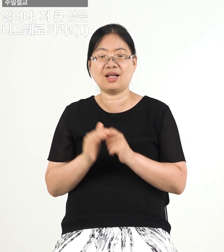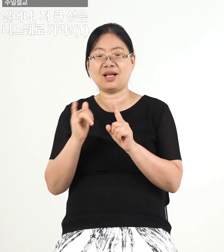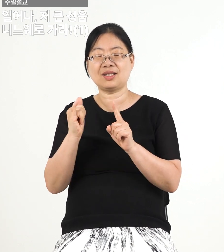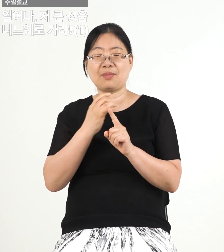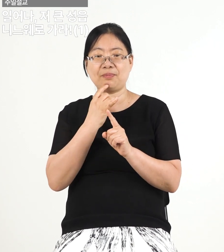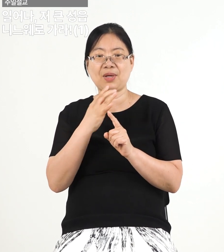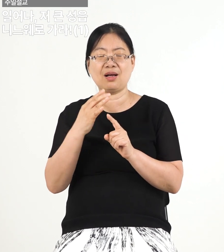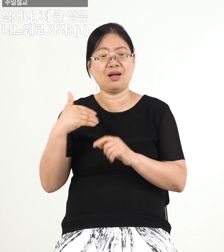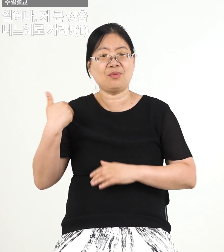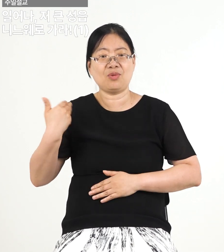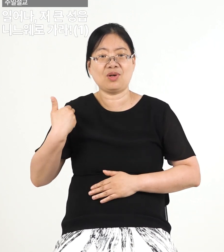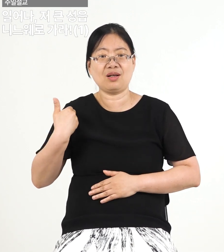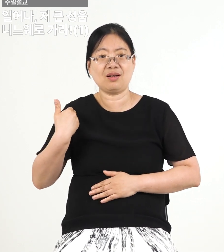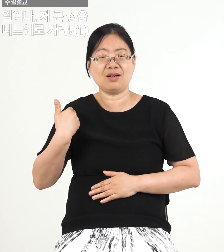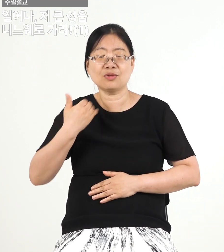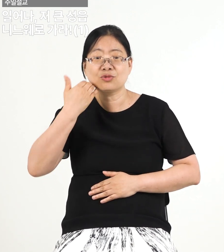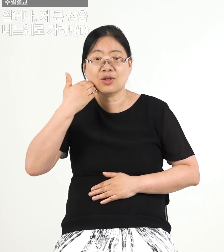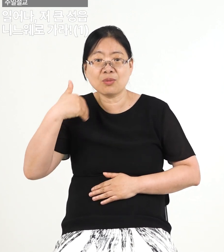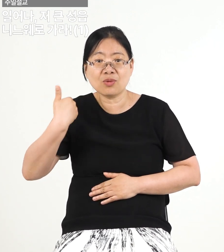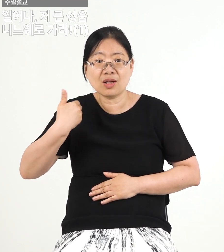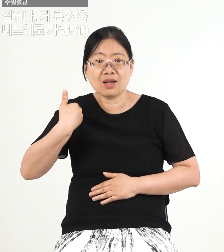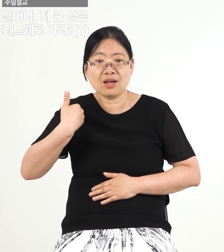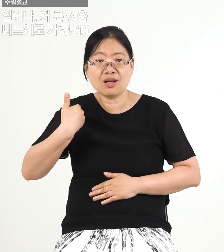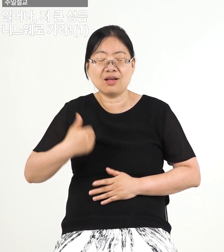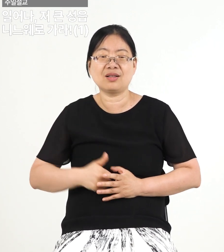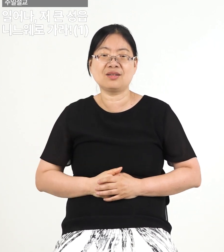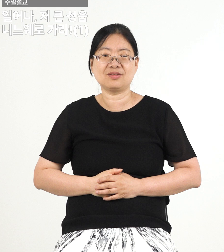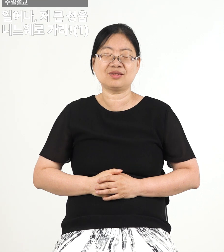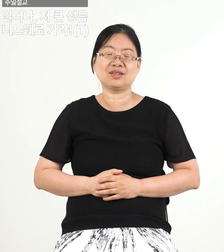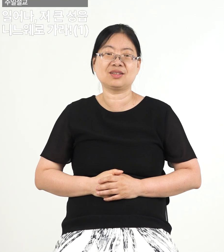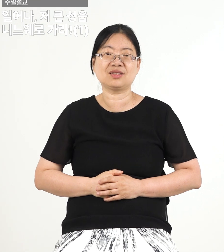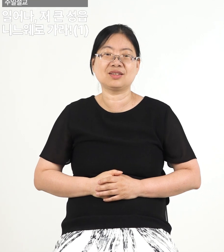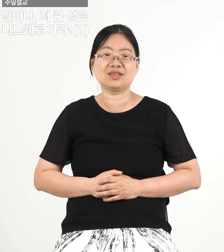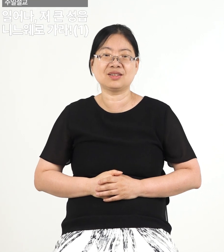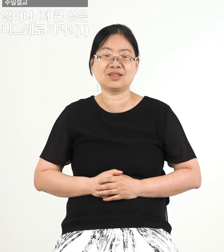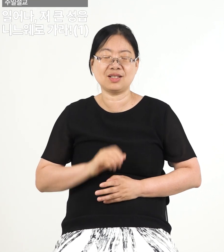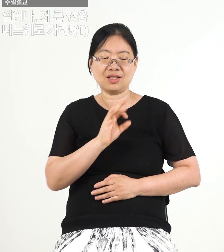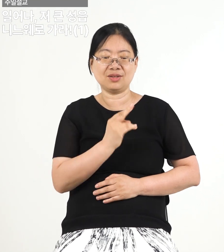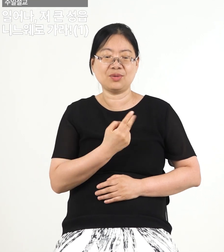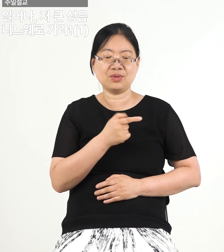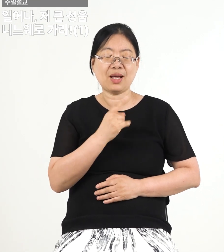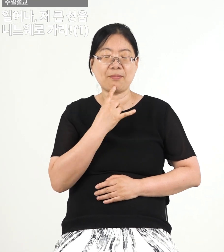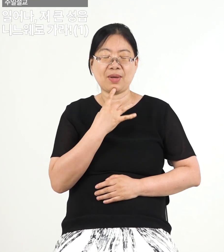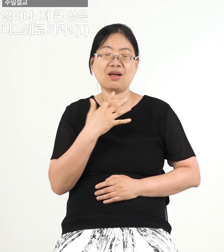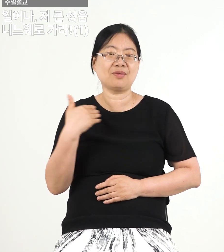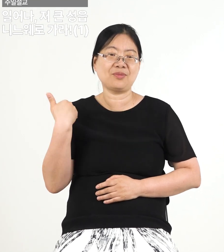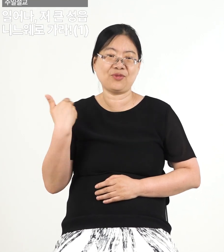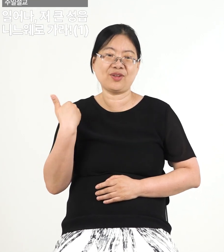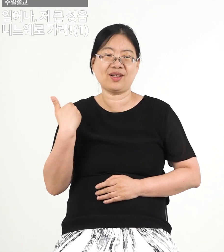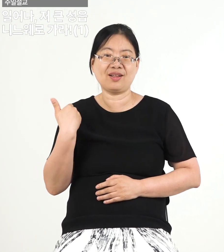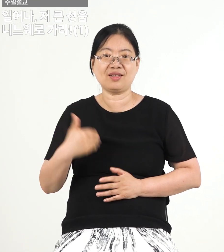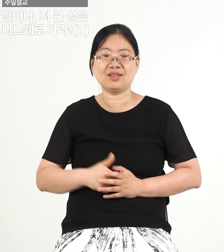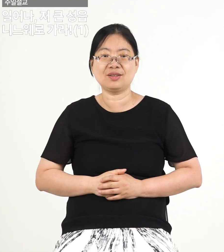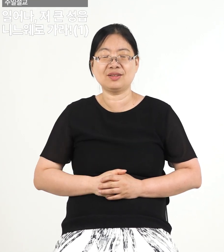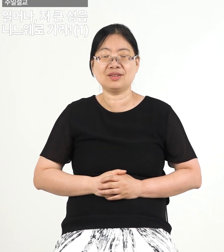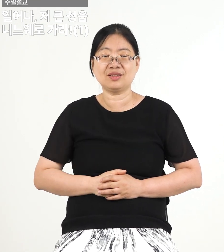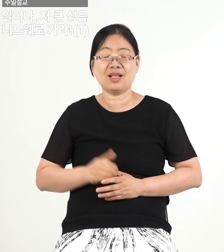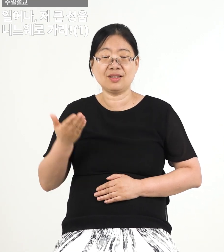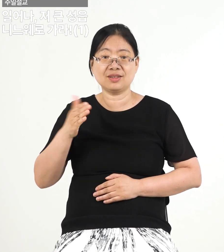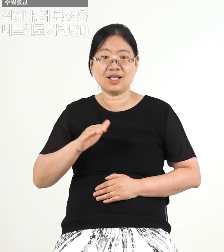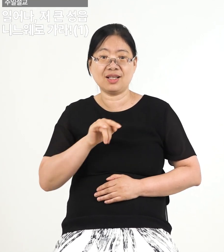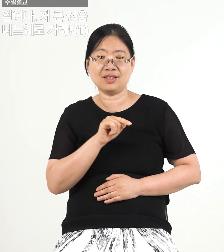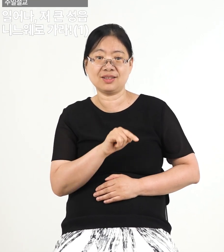사람만 몰라요, 지금. 누가 모를까요? 그렇죠. 요나는 모르고 있어요. 근데